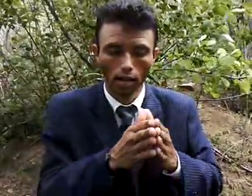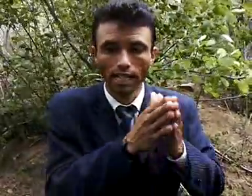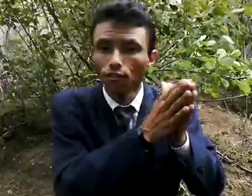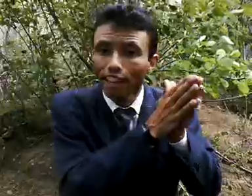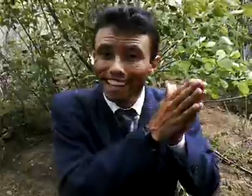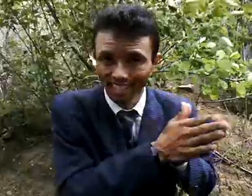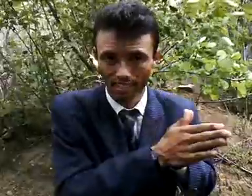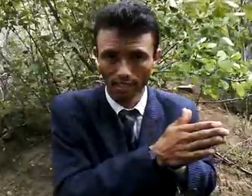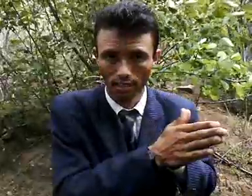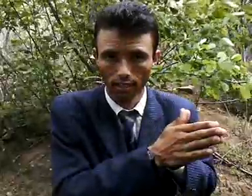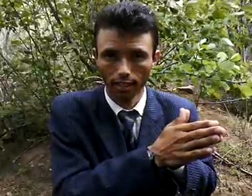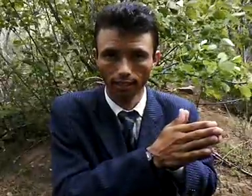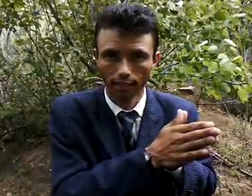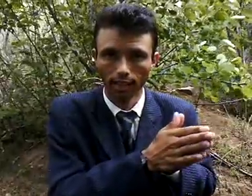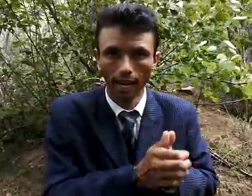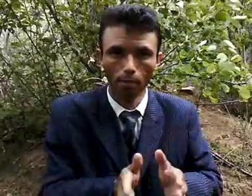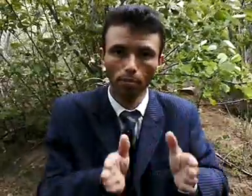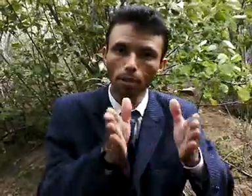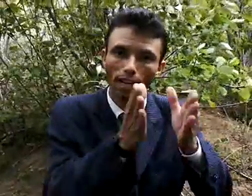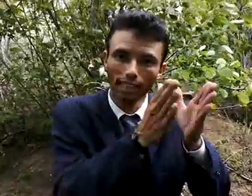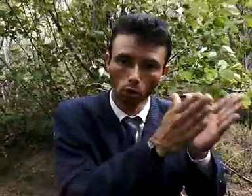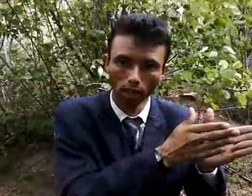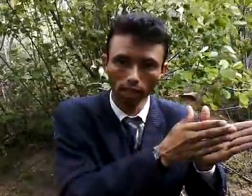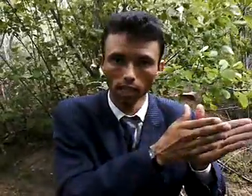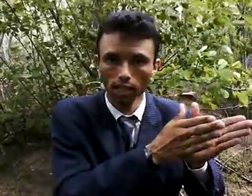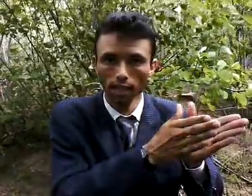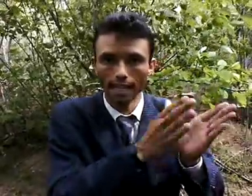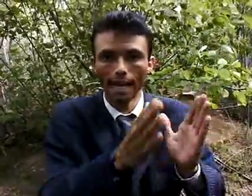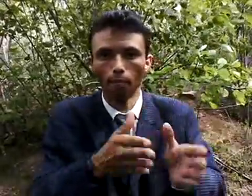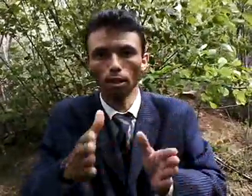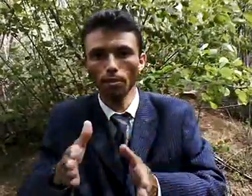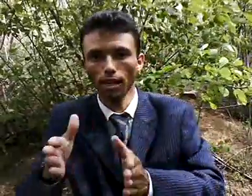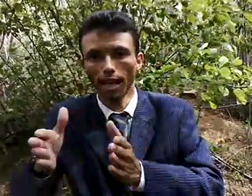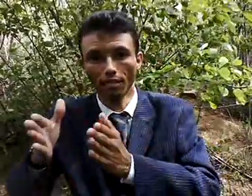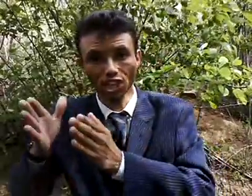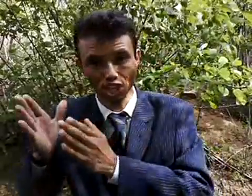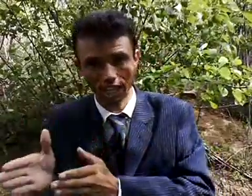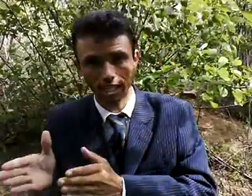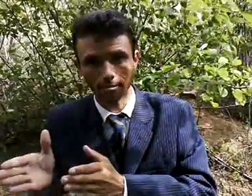a diferença entre a Bíblia católica e a Bíblia evangélica.